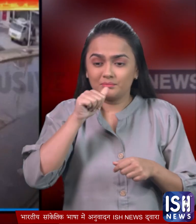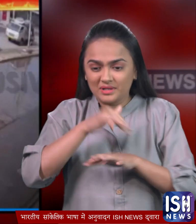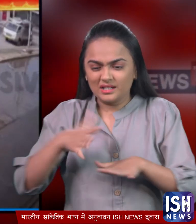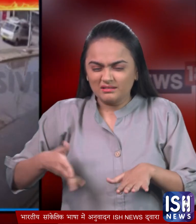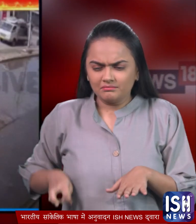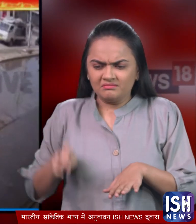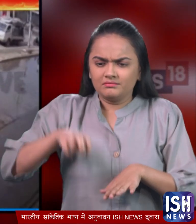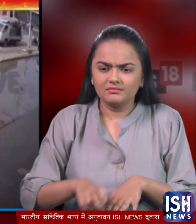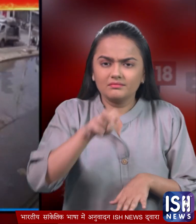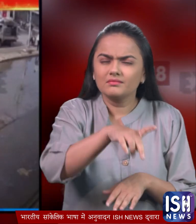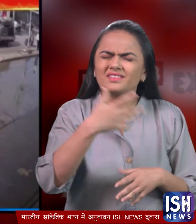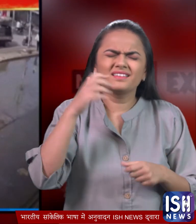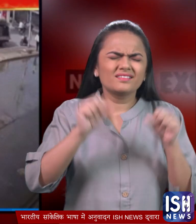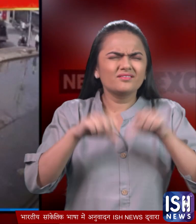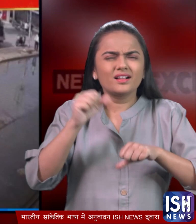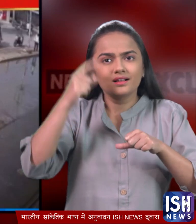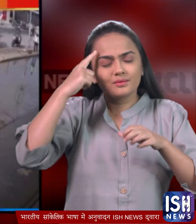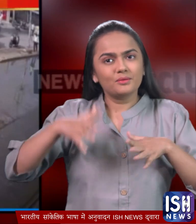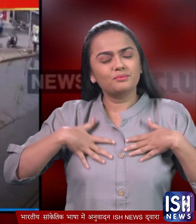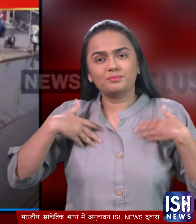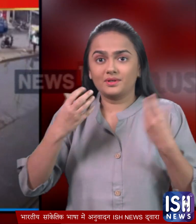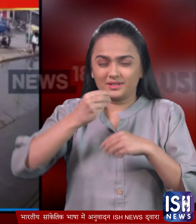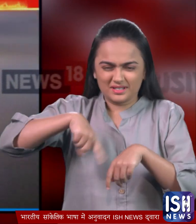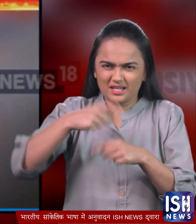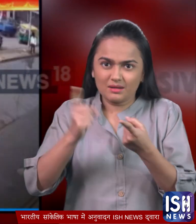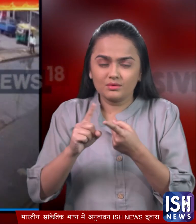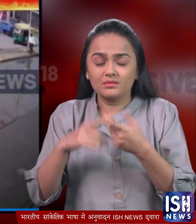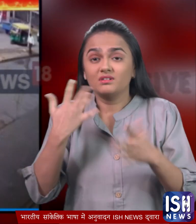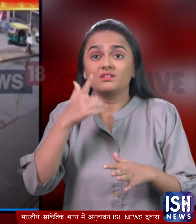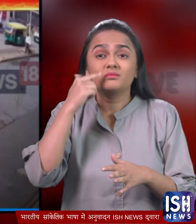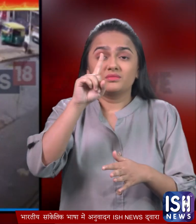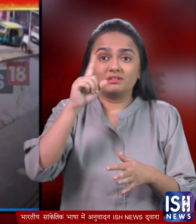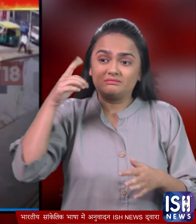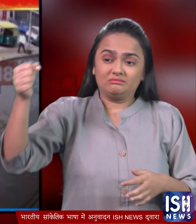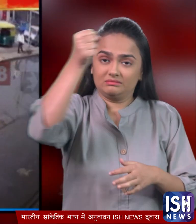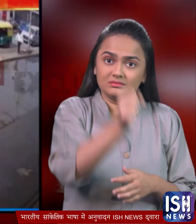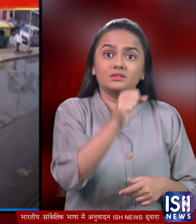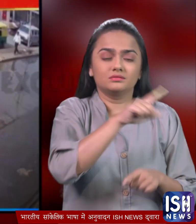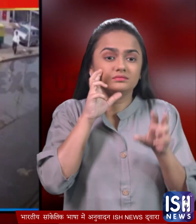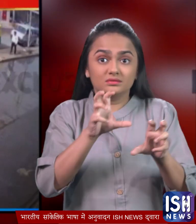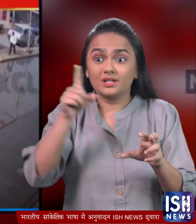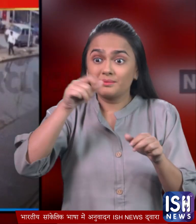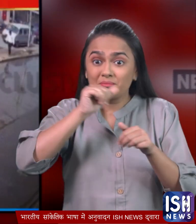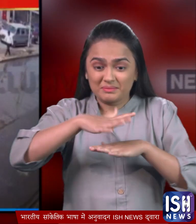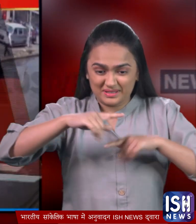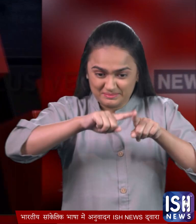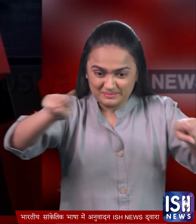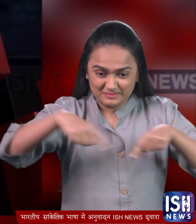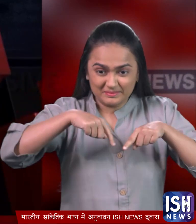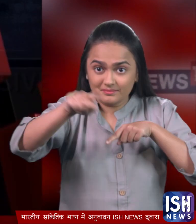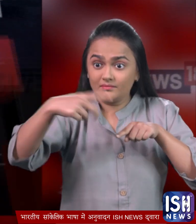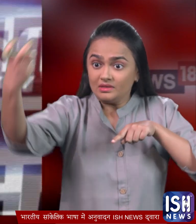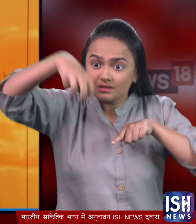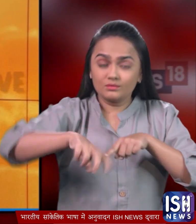कर दी। कुछ ही घंटों में इतनी घटनाएं होने के बाद वहां एक गार्ड बैठा दिया गया, जिसका काम उस रास्ते की चौकसी करना रहा ताकि वहां से कोई आए जाए